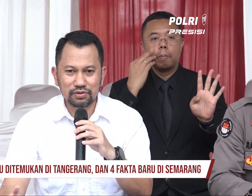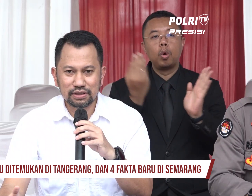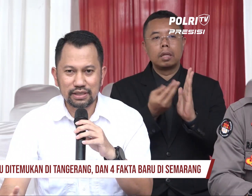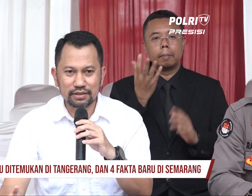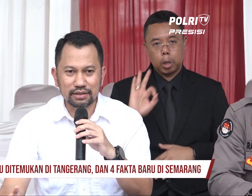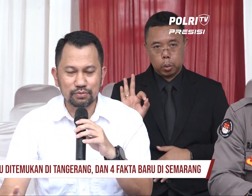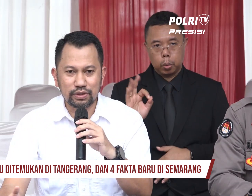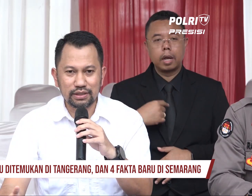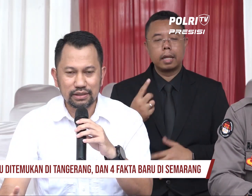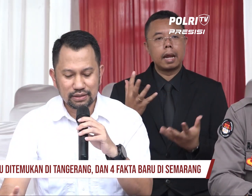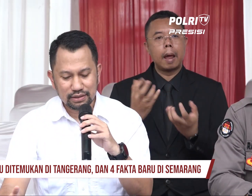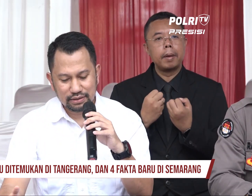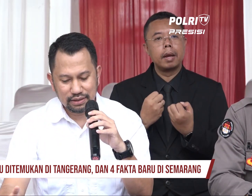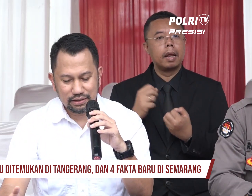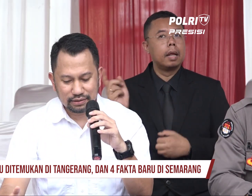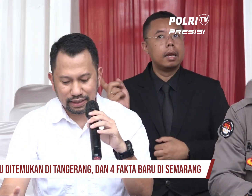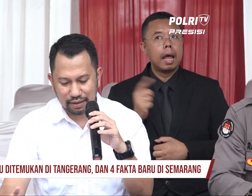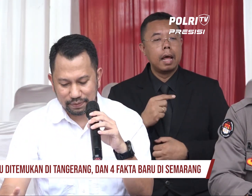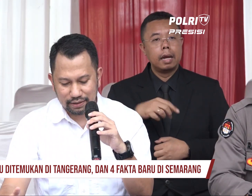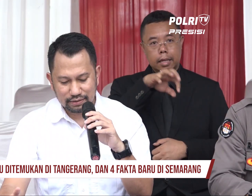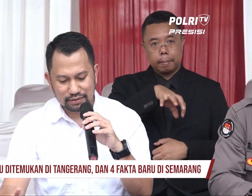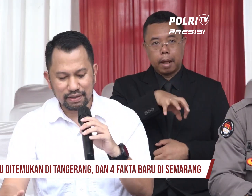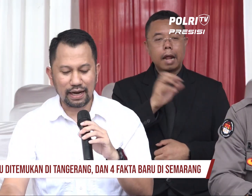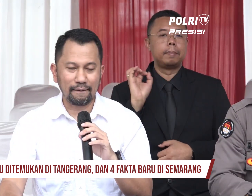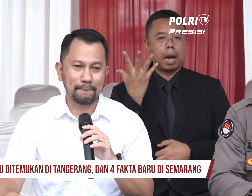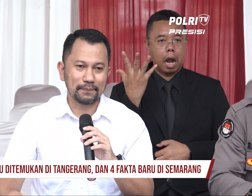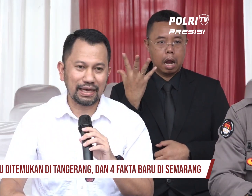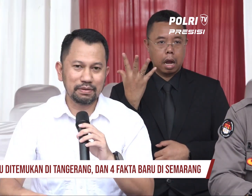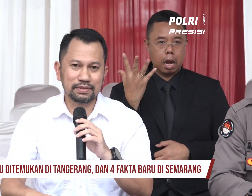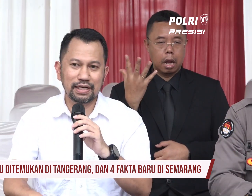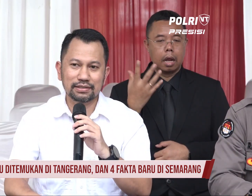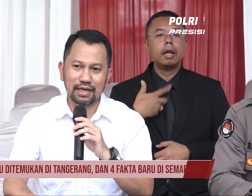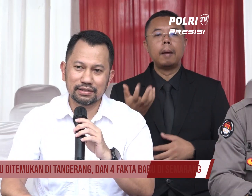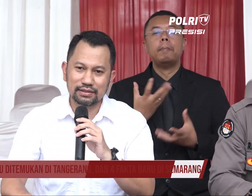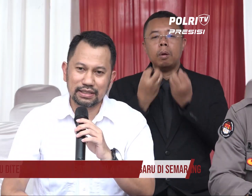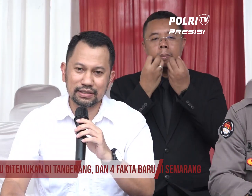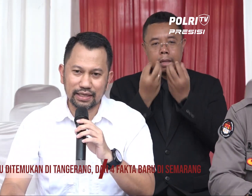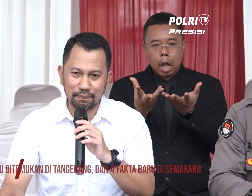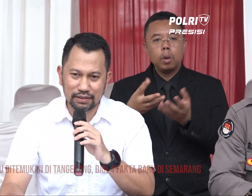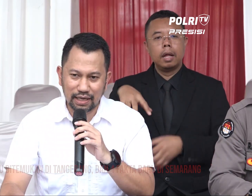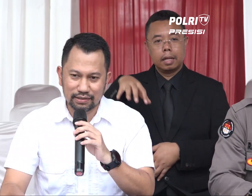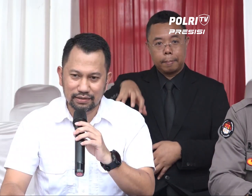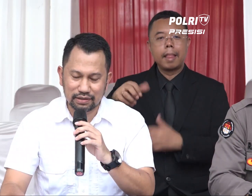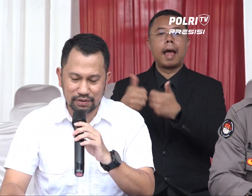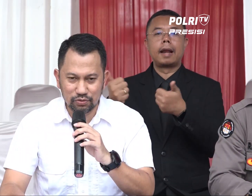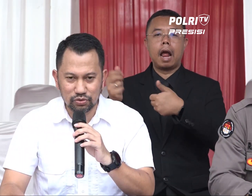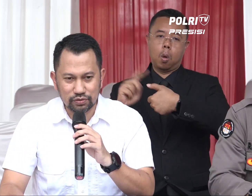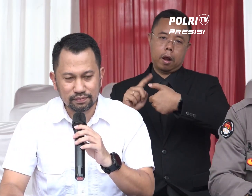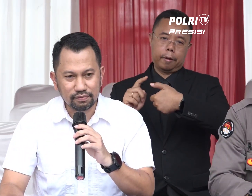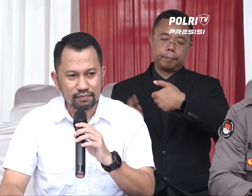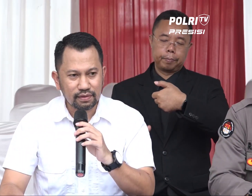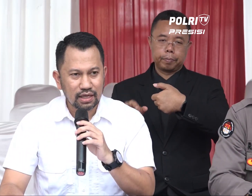baru yang ditemui di TKP Semarang. Kami menjelaskan yang di TKP Tangerang terlebih